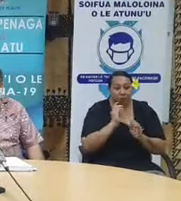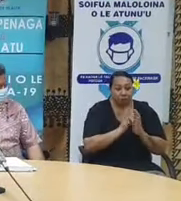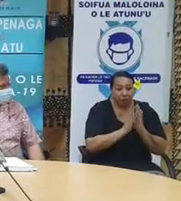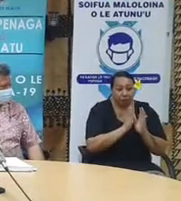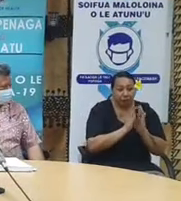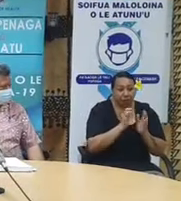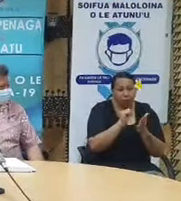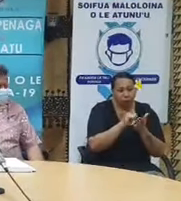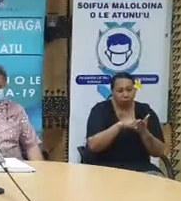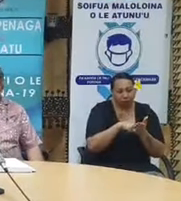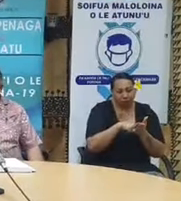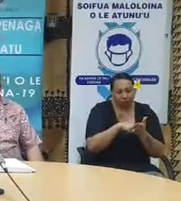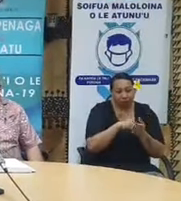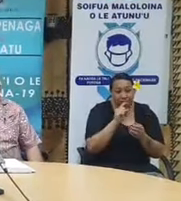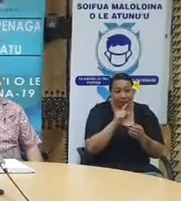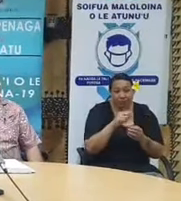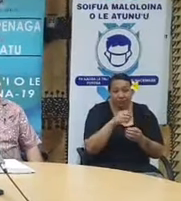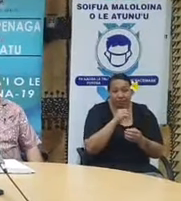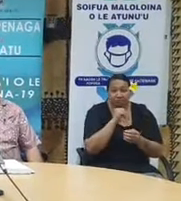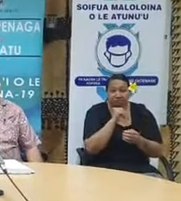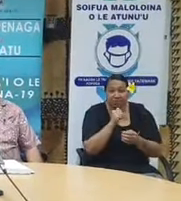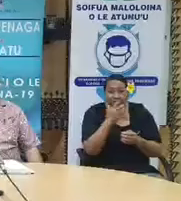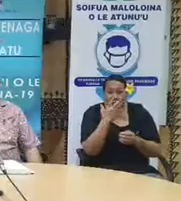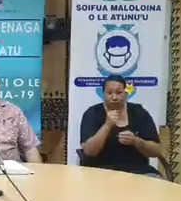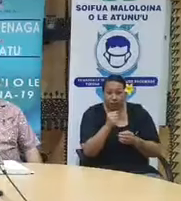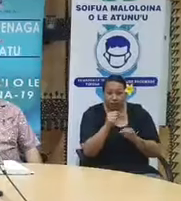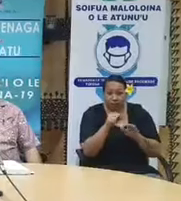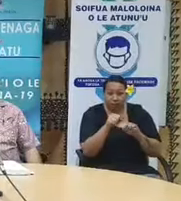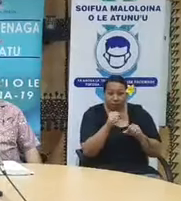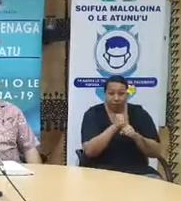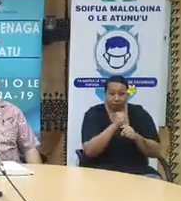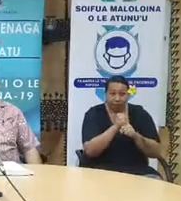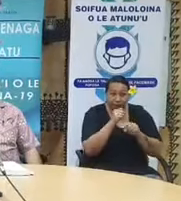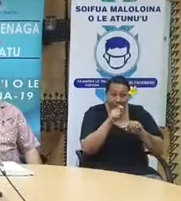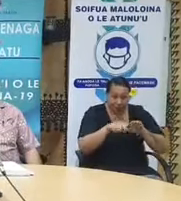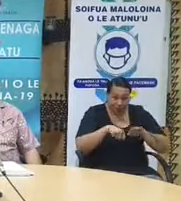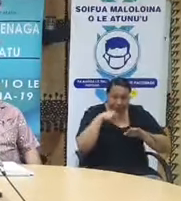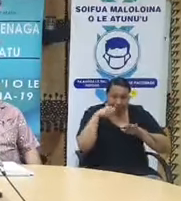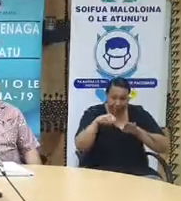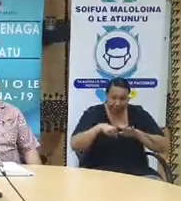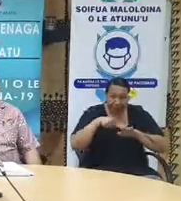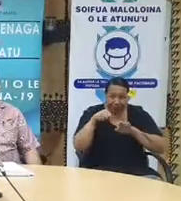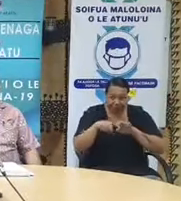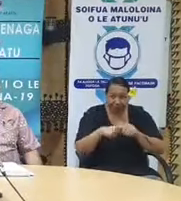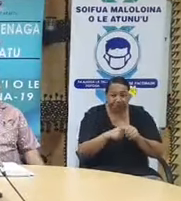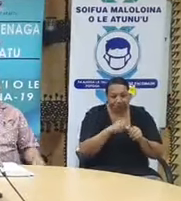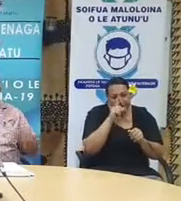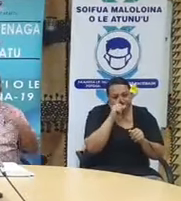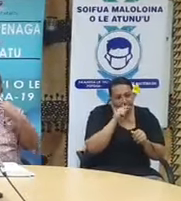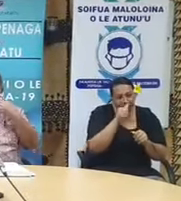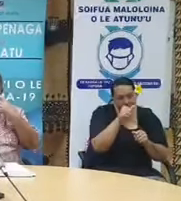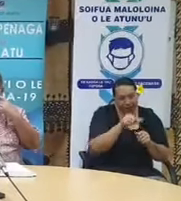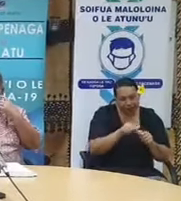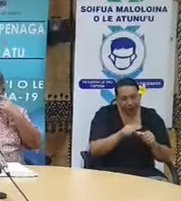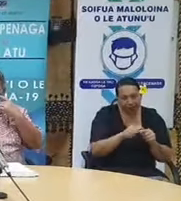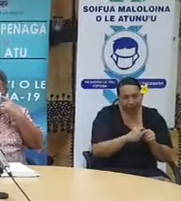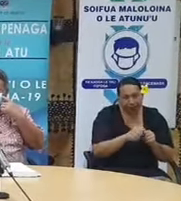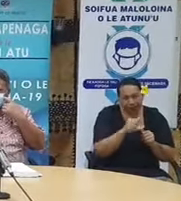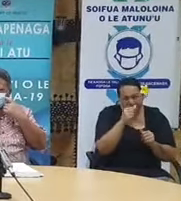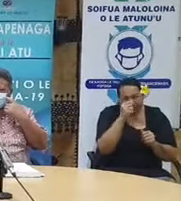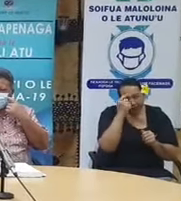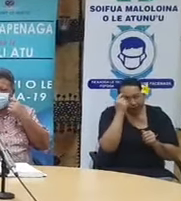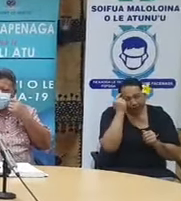ile ile ia mana ia le fo ke va ia ku ia i tali fo nga ai fa sa la ia e fa nga ia i to mai